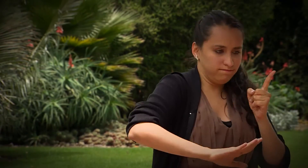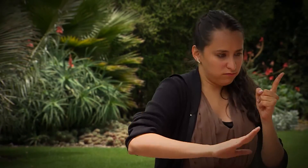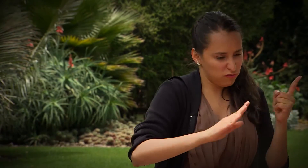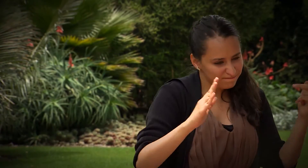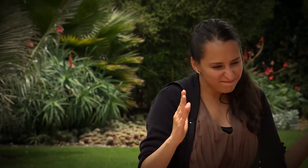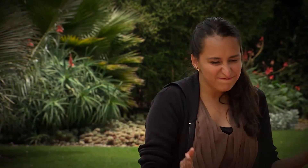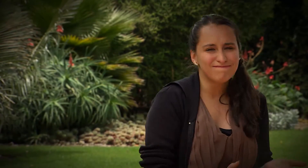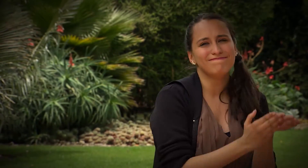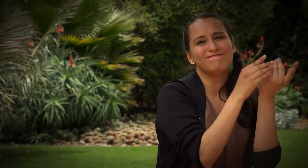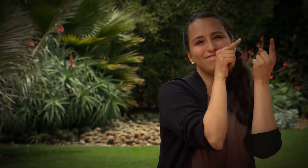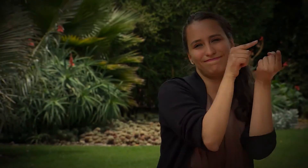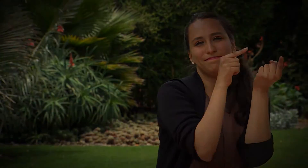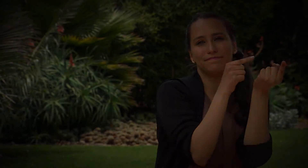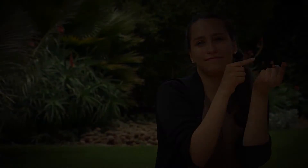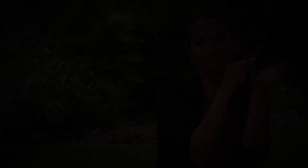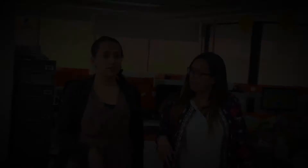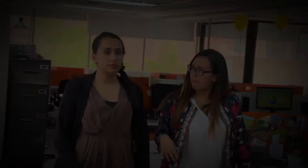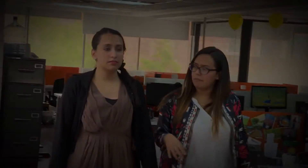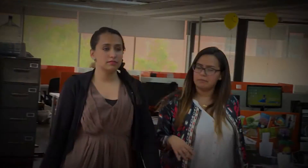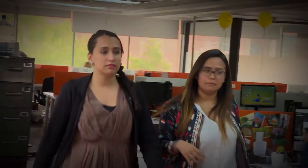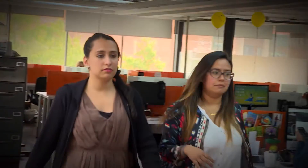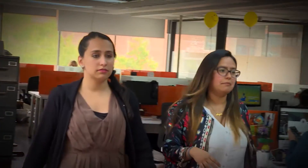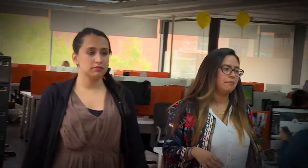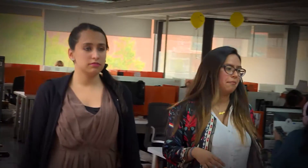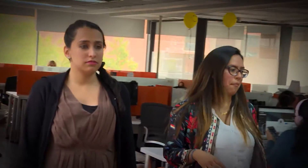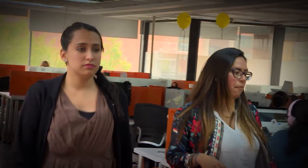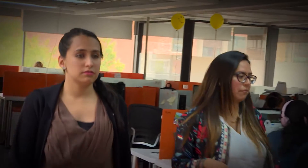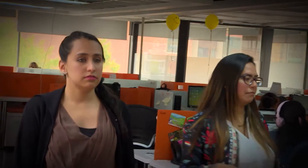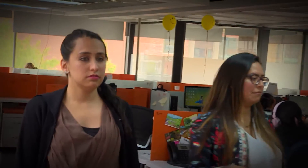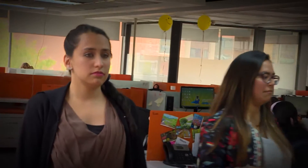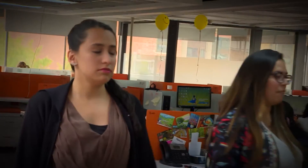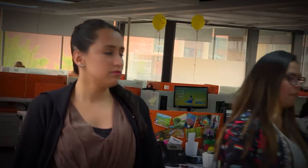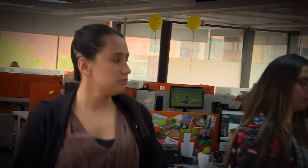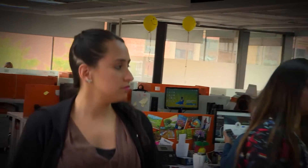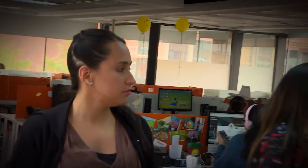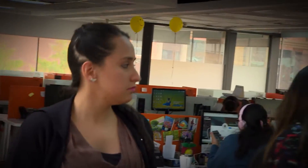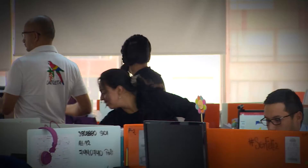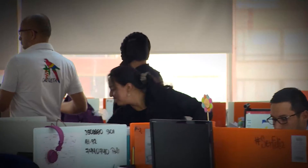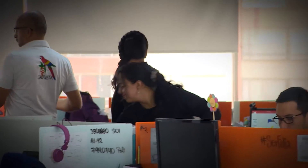discriminación y que la comunidad sorda tenga pues el reconocimiento que se debe.